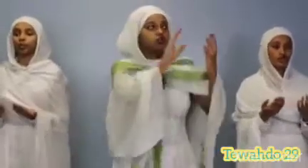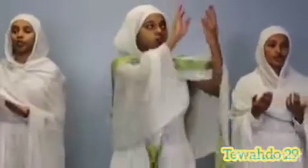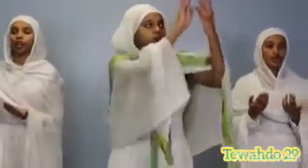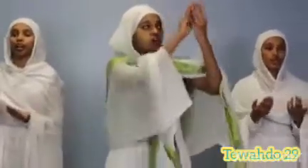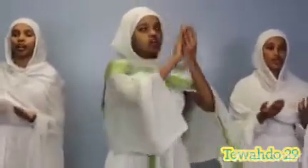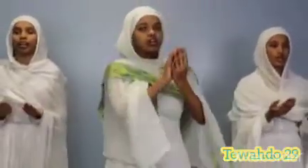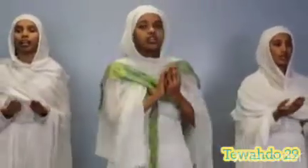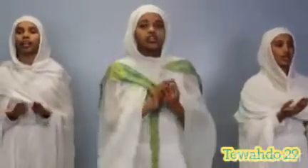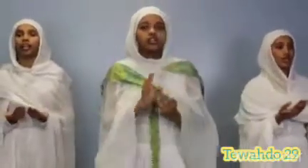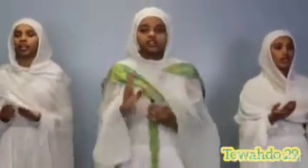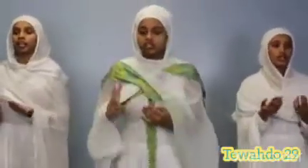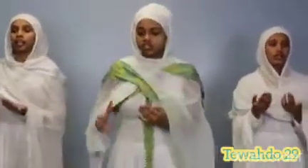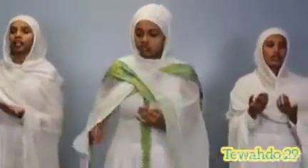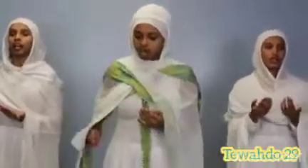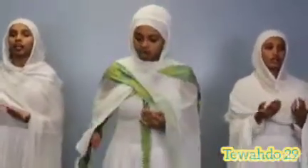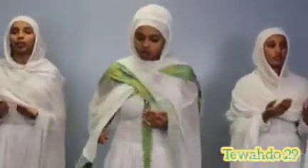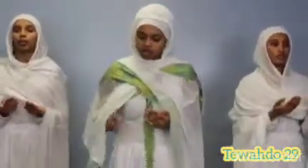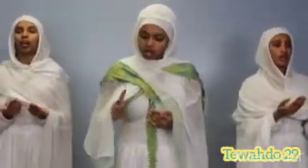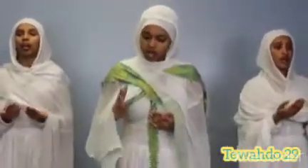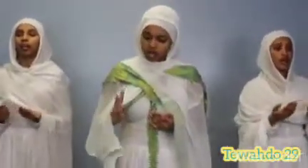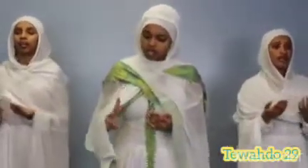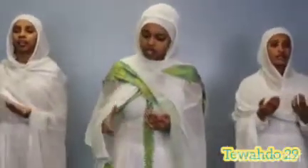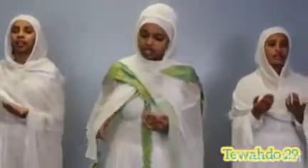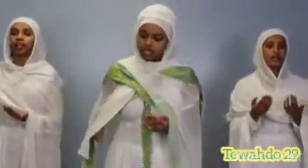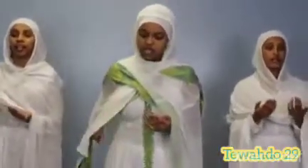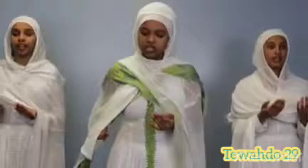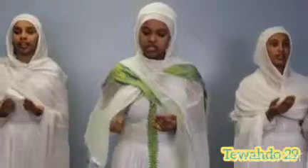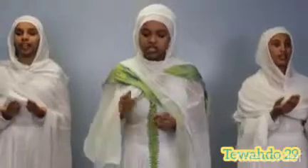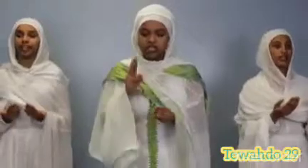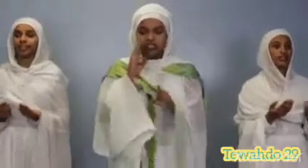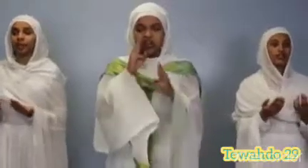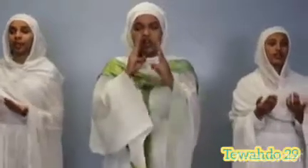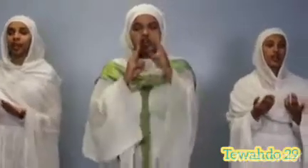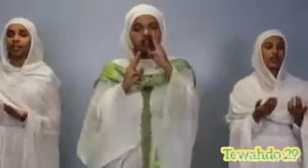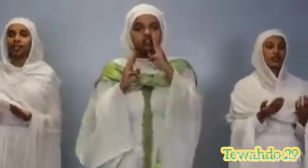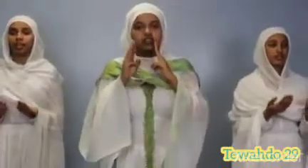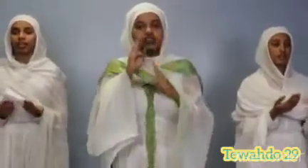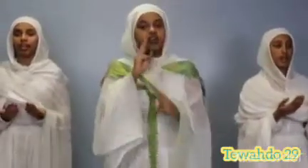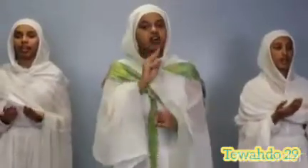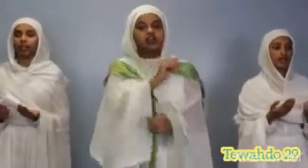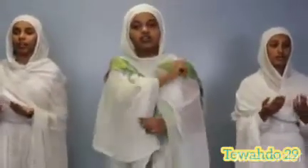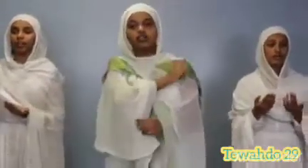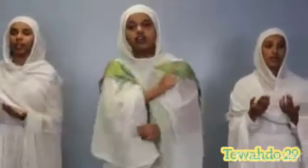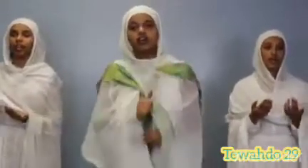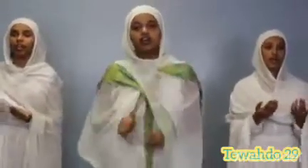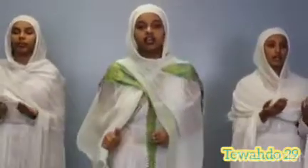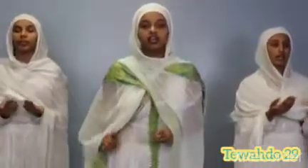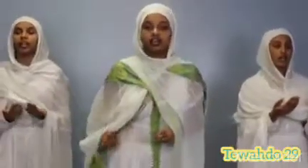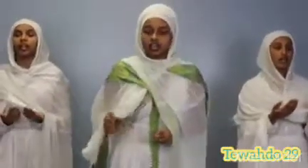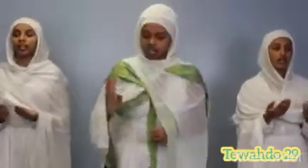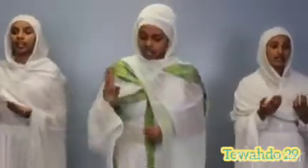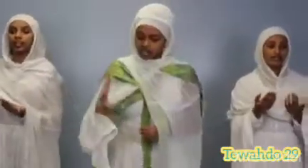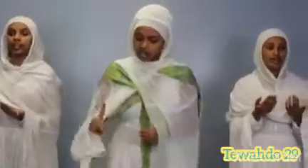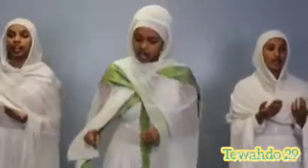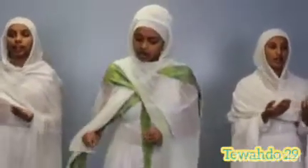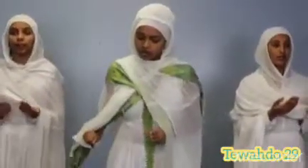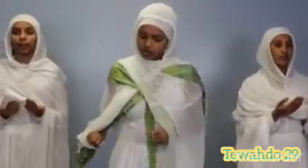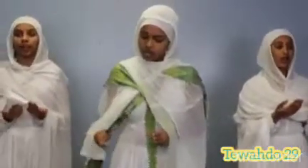የሽቷቸው ሙዳይ የዕጣኑ ማዕጠን ሰዋሰው አዶናይ የዕጣኑ